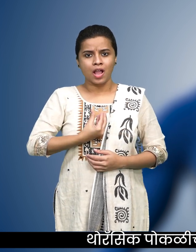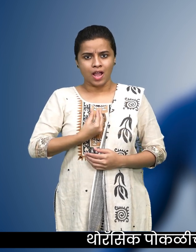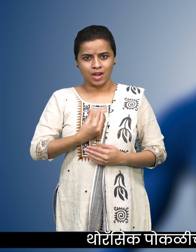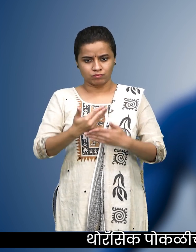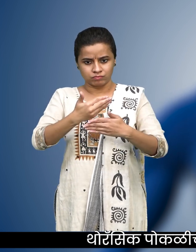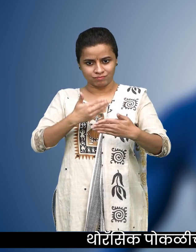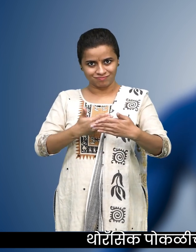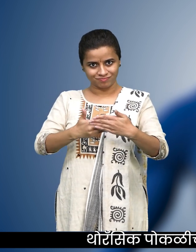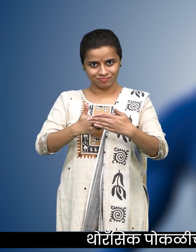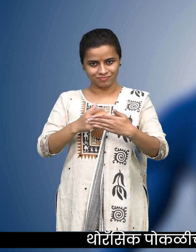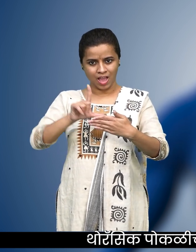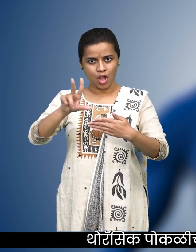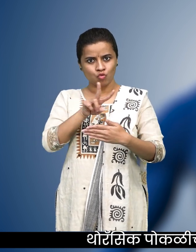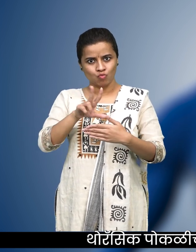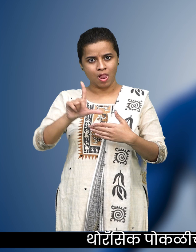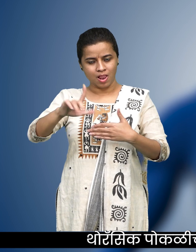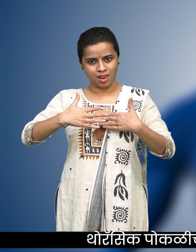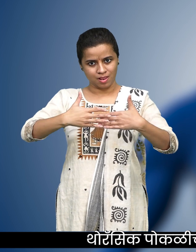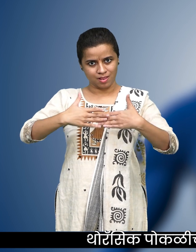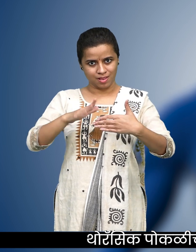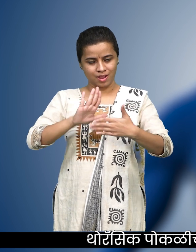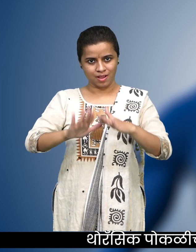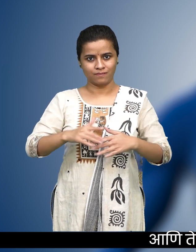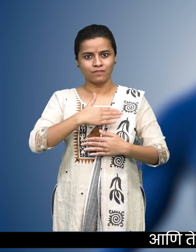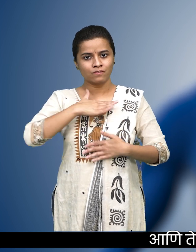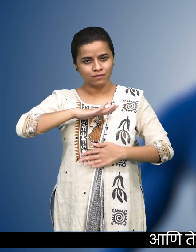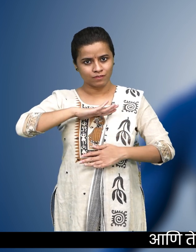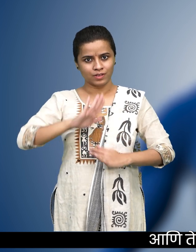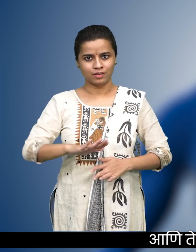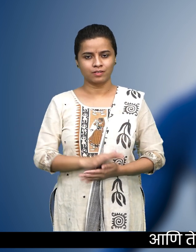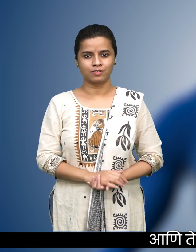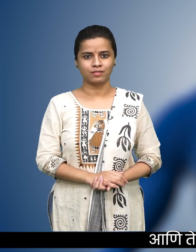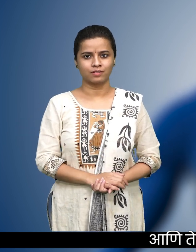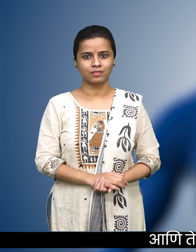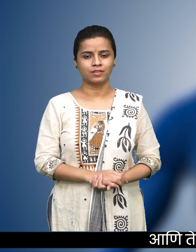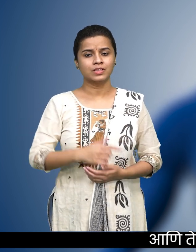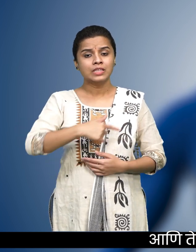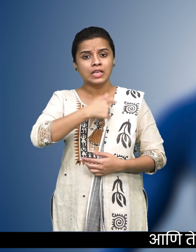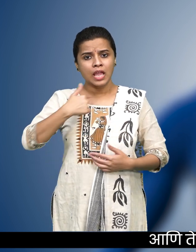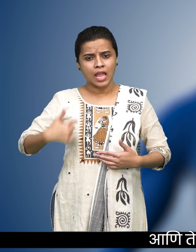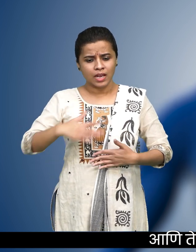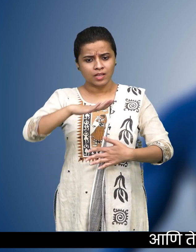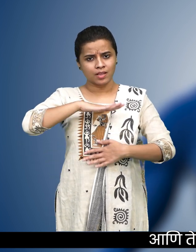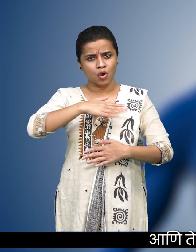थोरॅक्सिन पोकळीचे जास्तीत जास्त क्षेत्र फुफ्फुसांनी व्यापलेले असते आणि ती हृदयाचा जास्तीत जास्त भाग